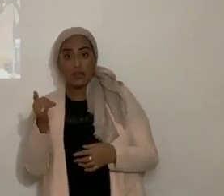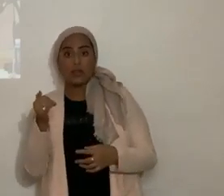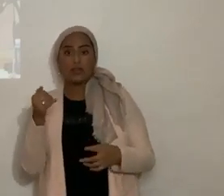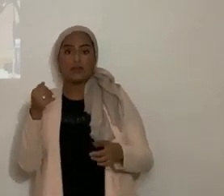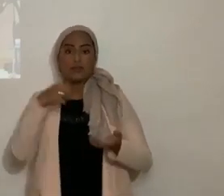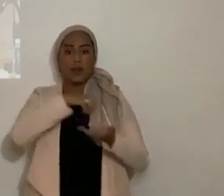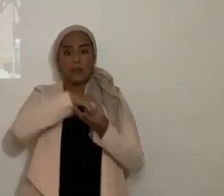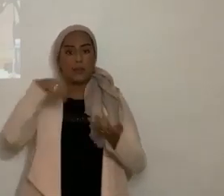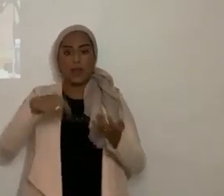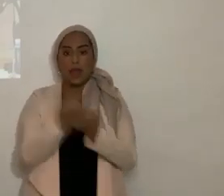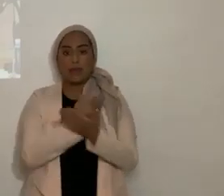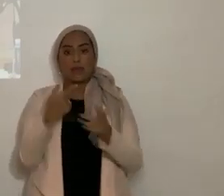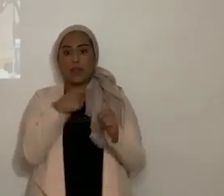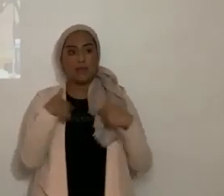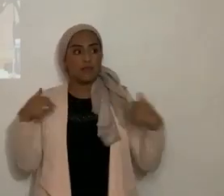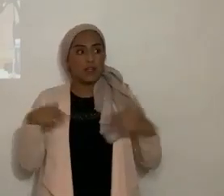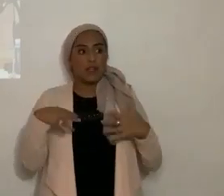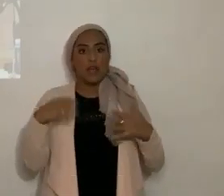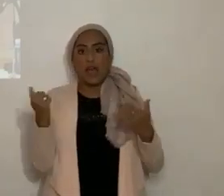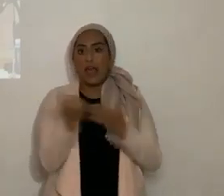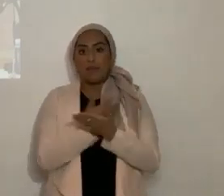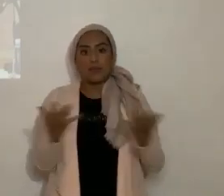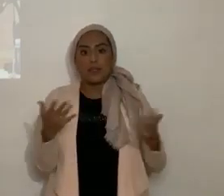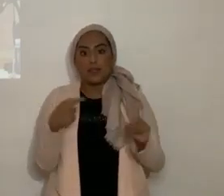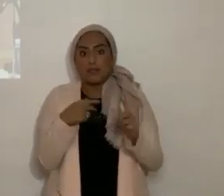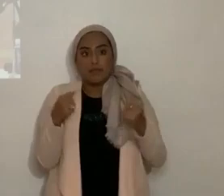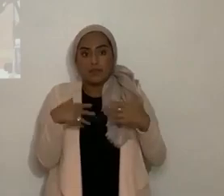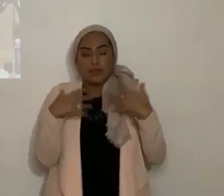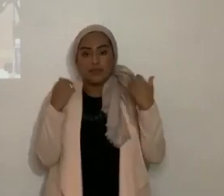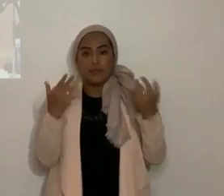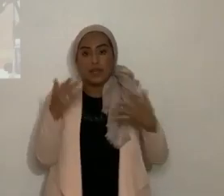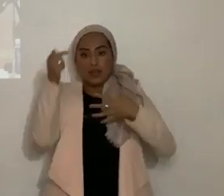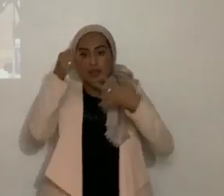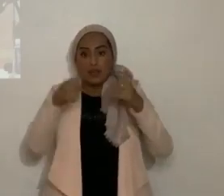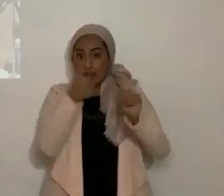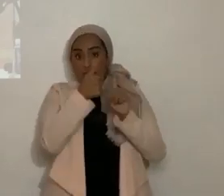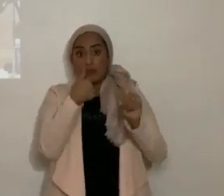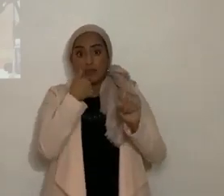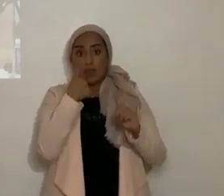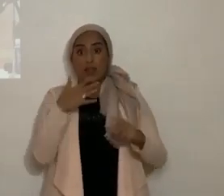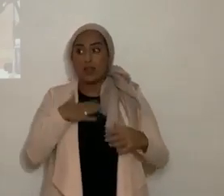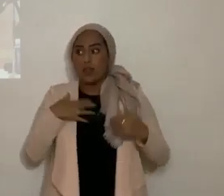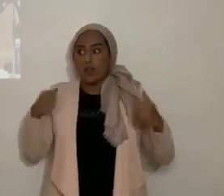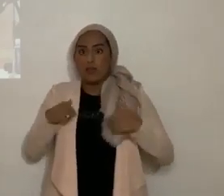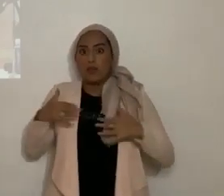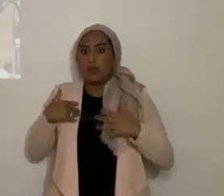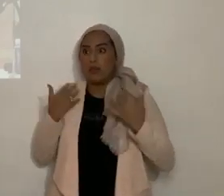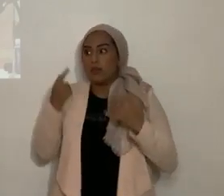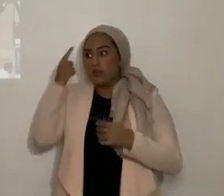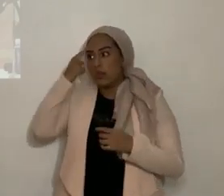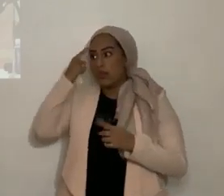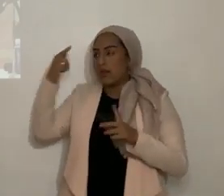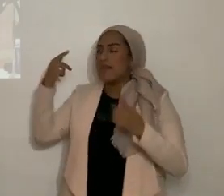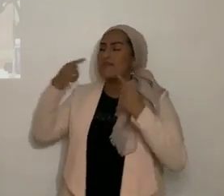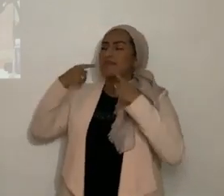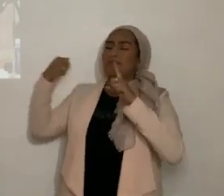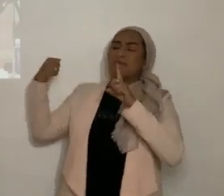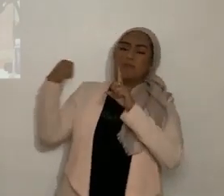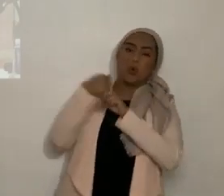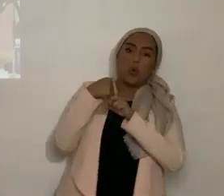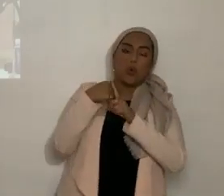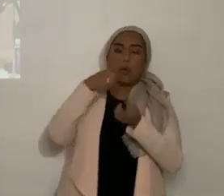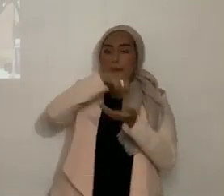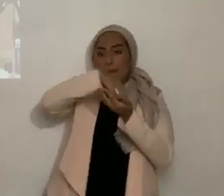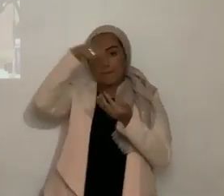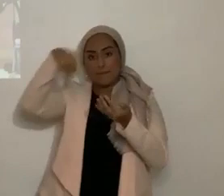le fue quitado todo, porque tenía temor de muchas cosas, y él lo dice, el temor que me espantaba me ha venido.